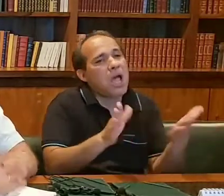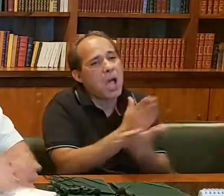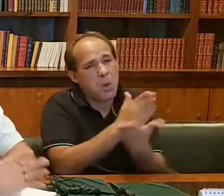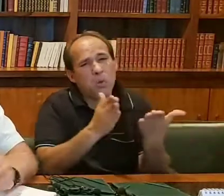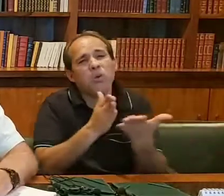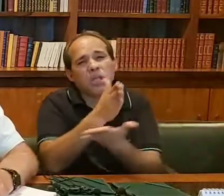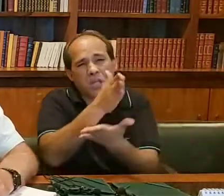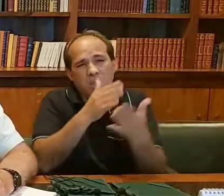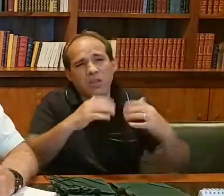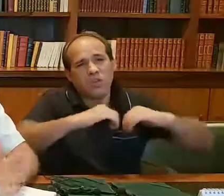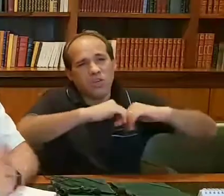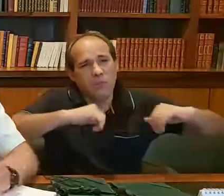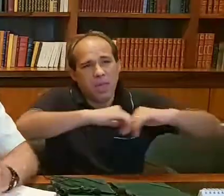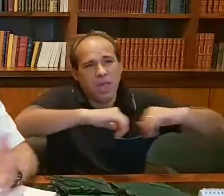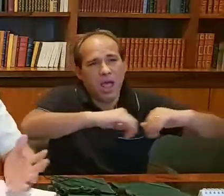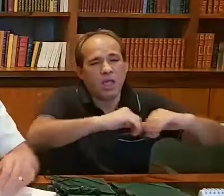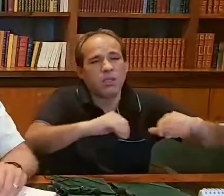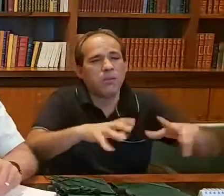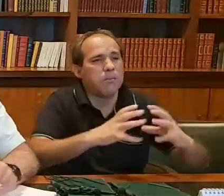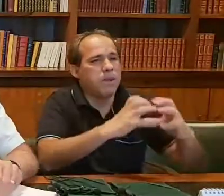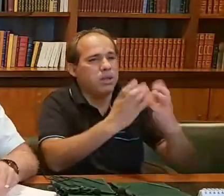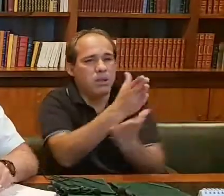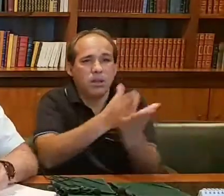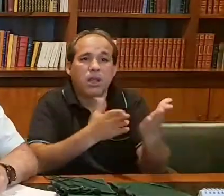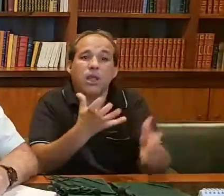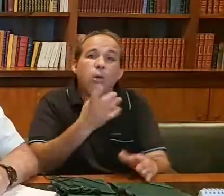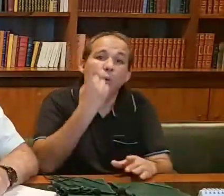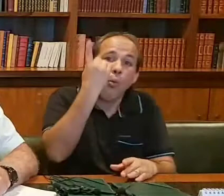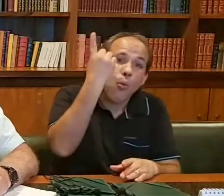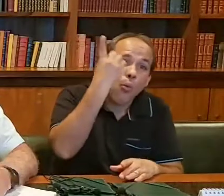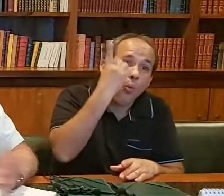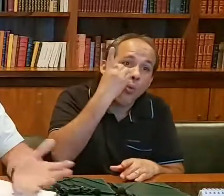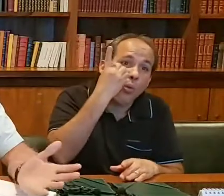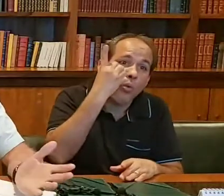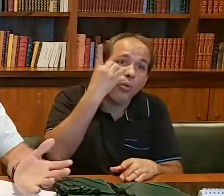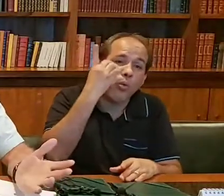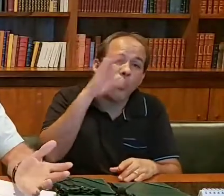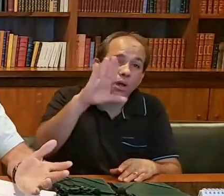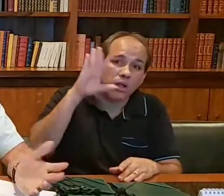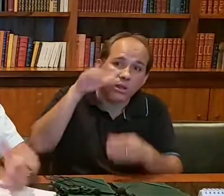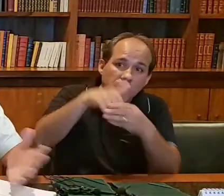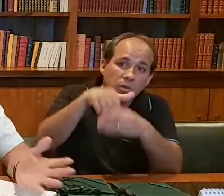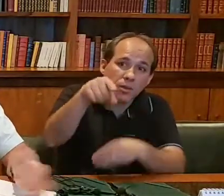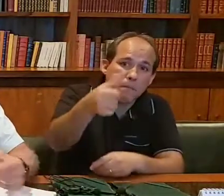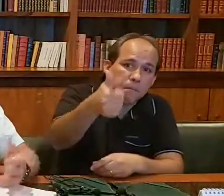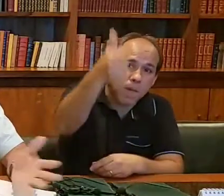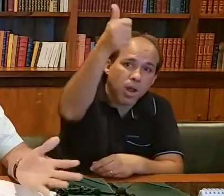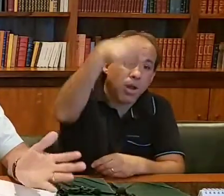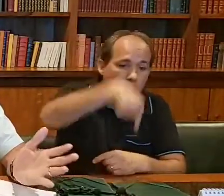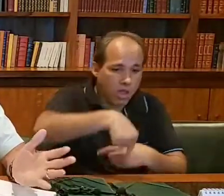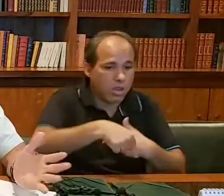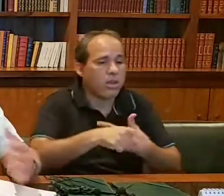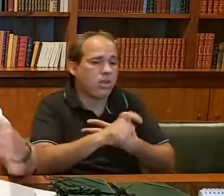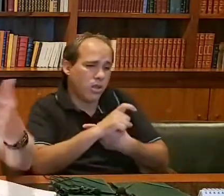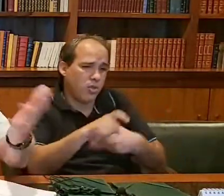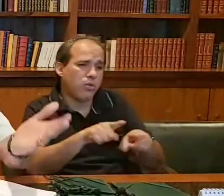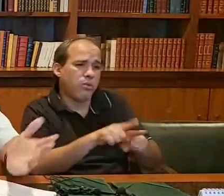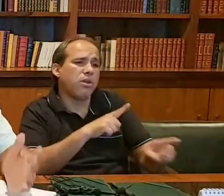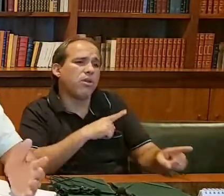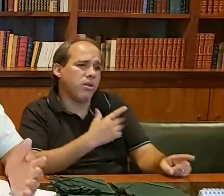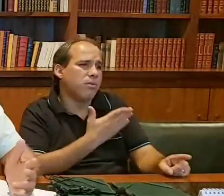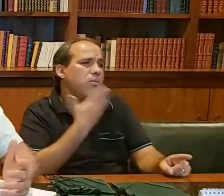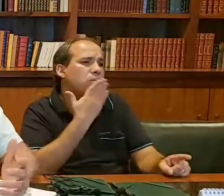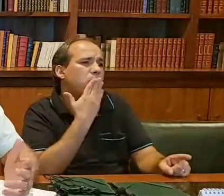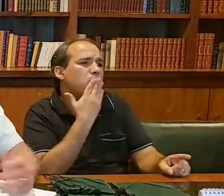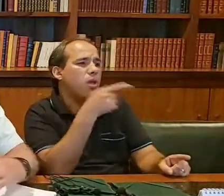Tá? Eles querem aquele candidato. Por quê? Aquele candidato que para ele é melhor. Tá? E para nós aqui do Executivo também temos nossas preferências. A gente não entra de